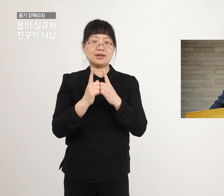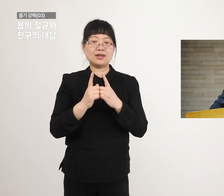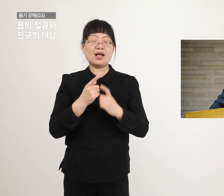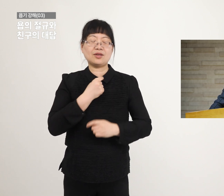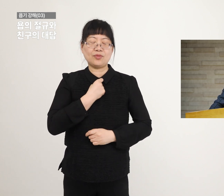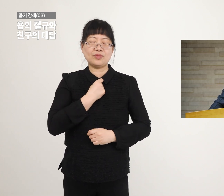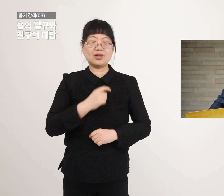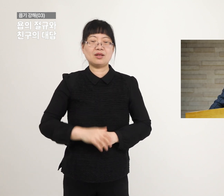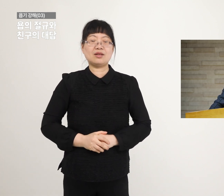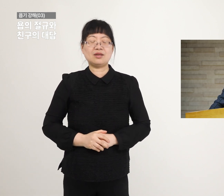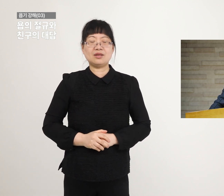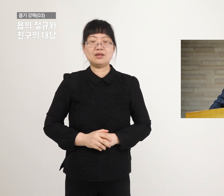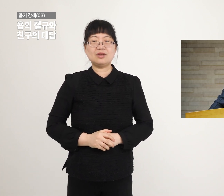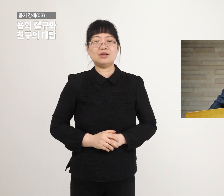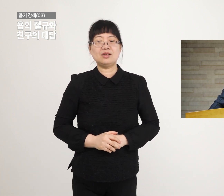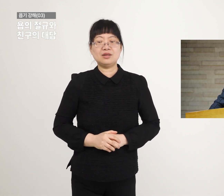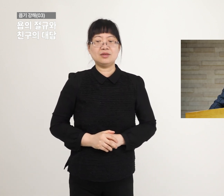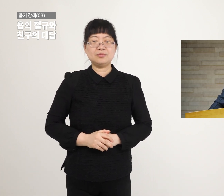도달해보고자 합니다.